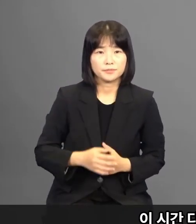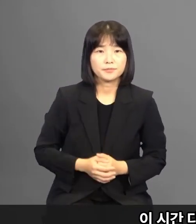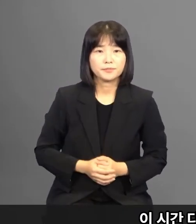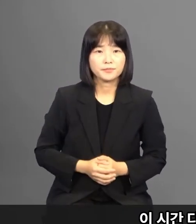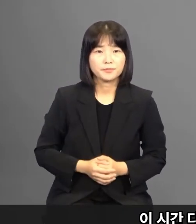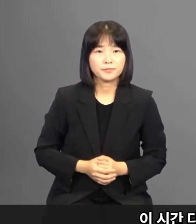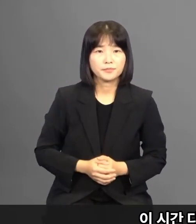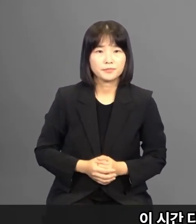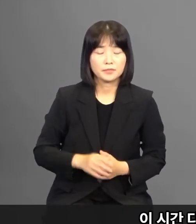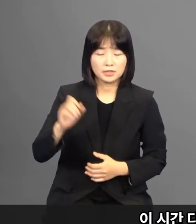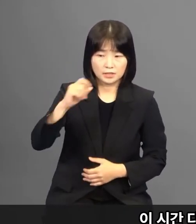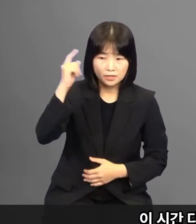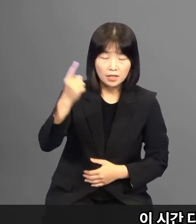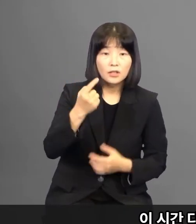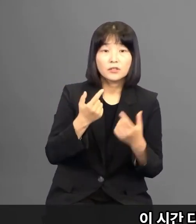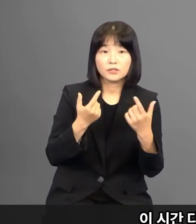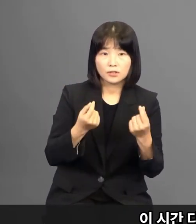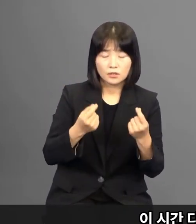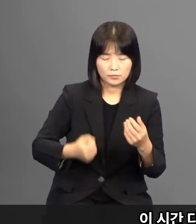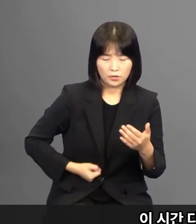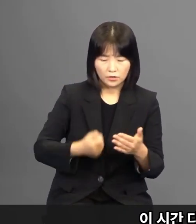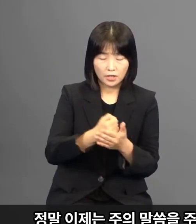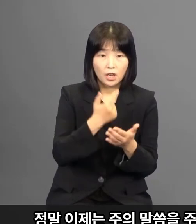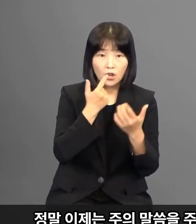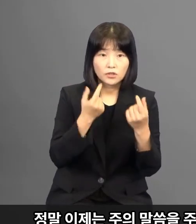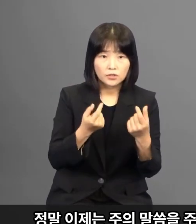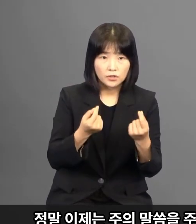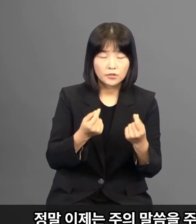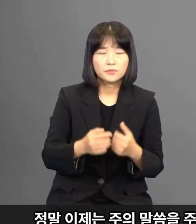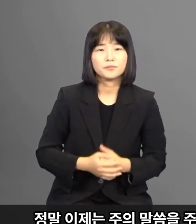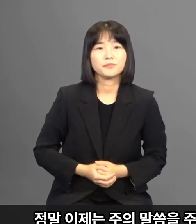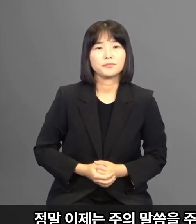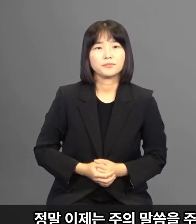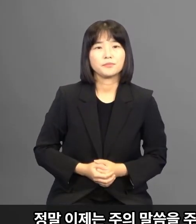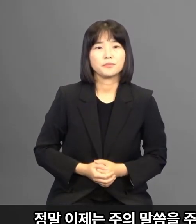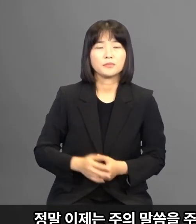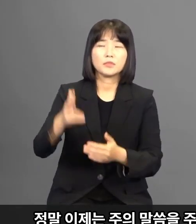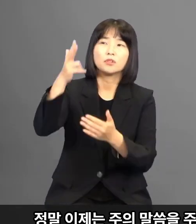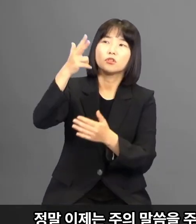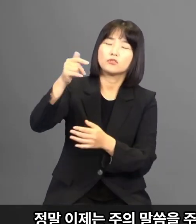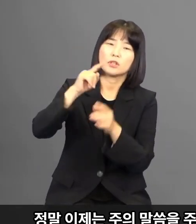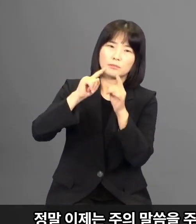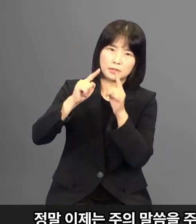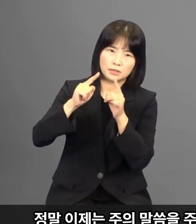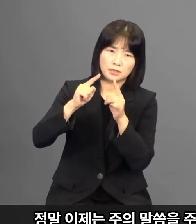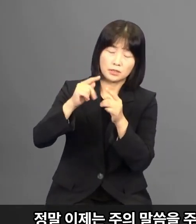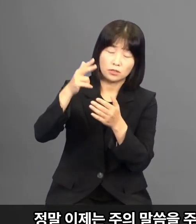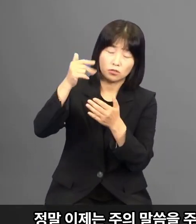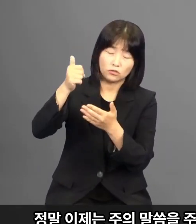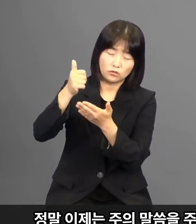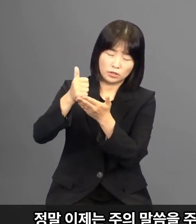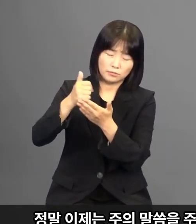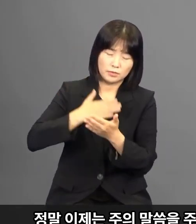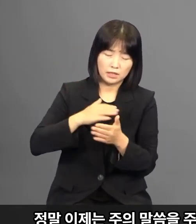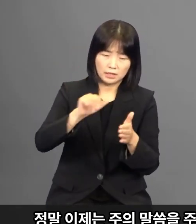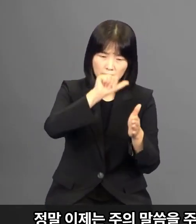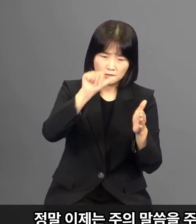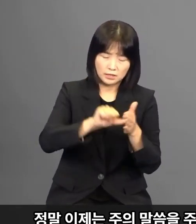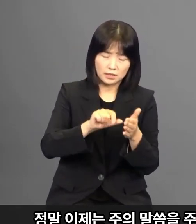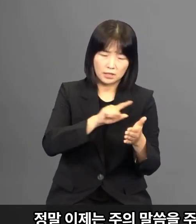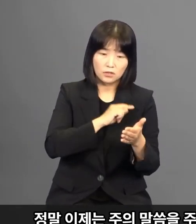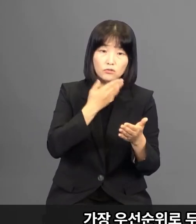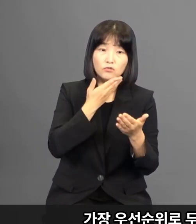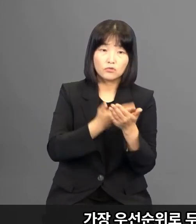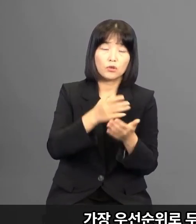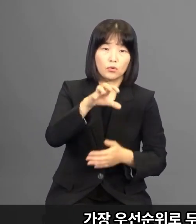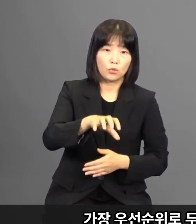시간 다윗처럼 결단했던 것처럼 정말 이제는 주의 말씀을, 주님을 내 인생의 가장 중요한 위치에